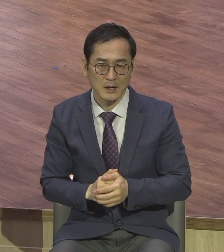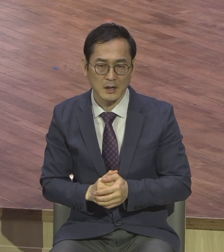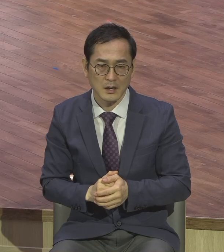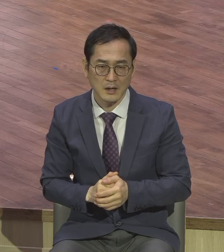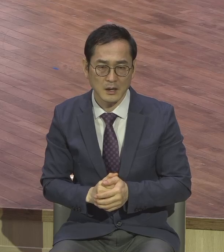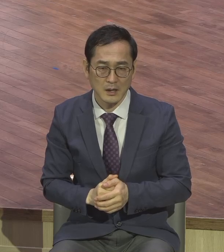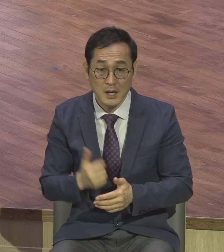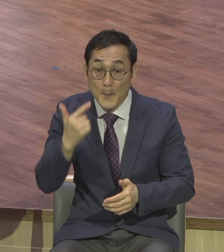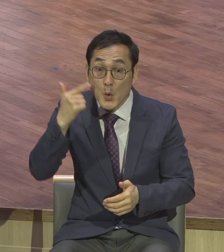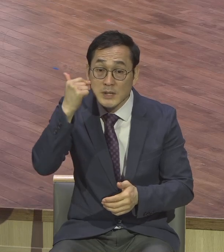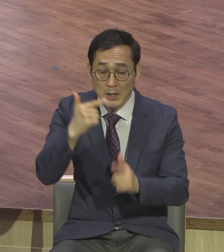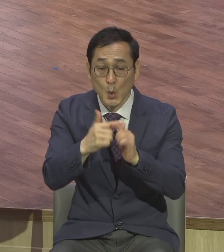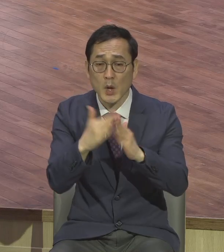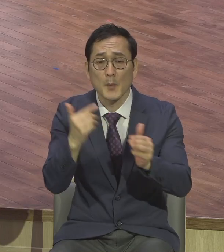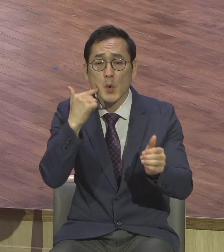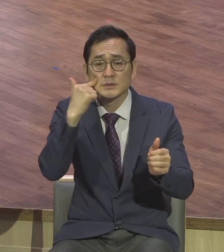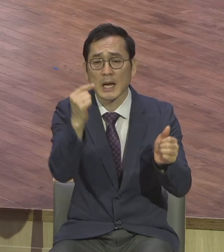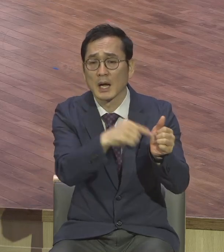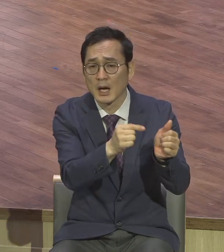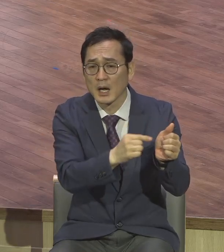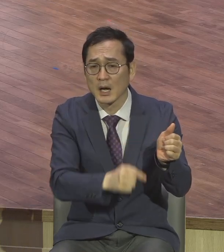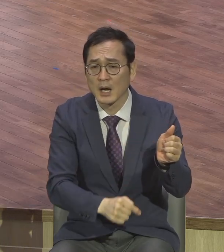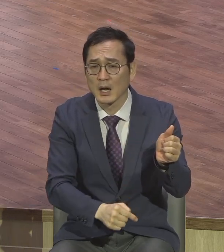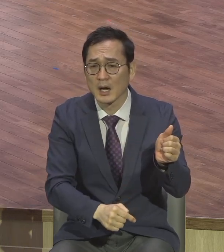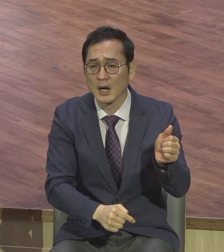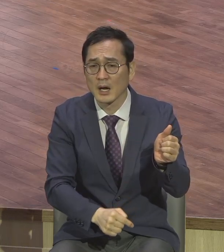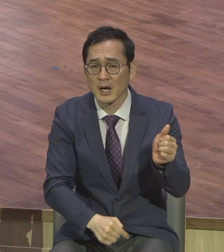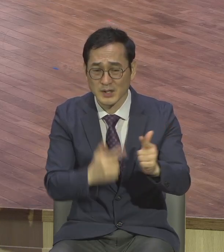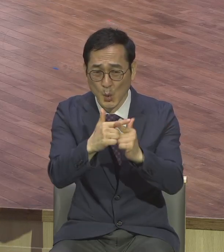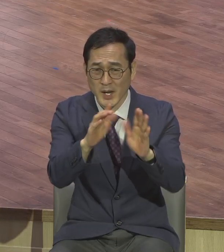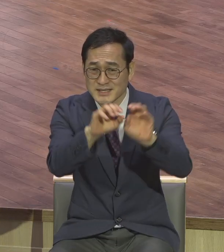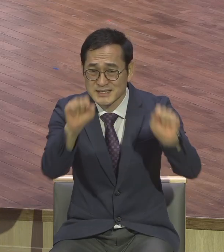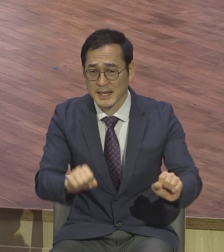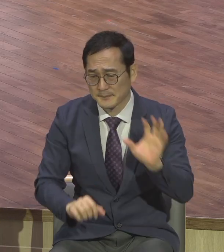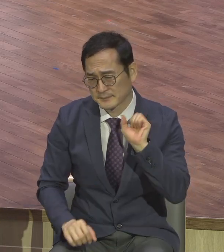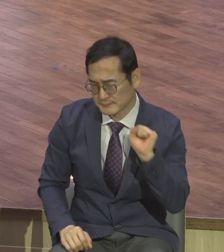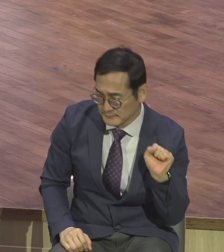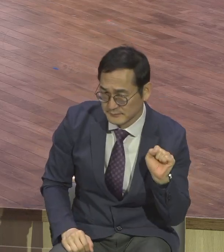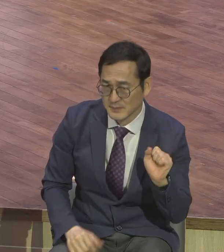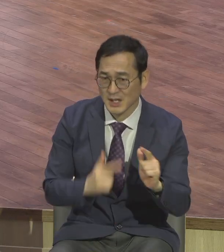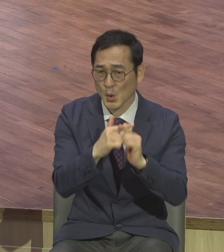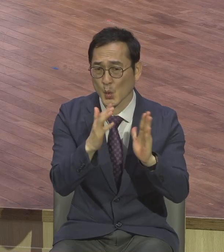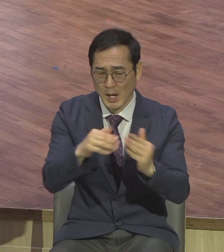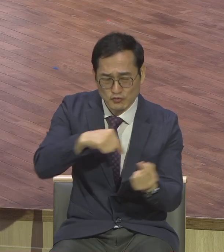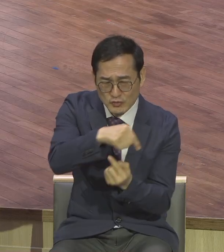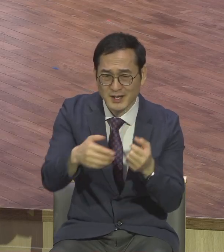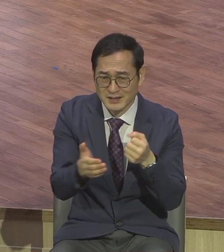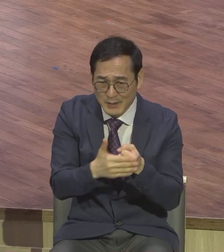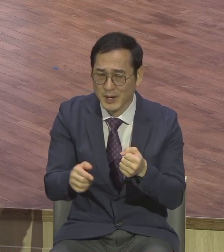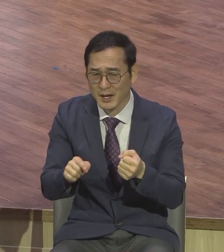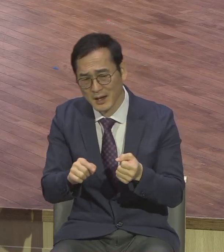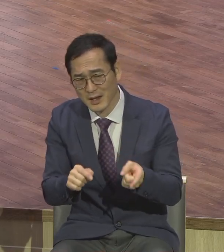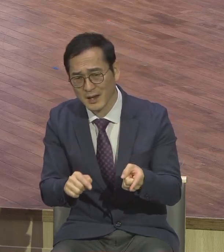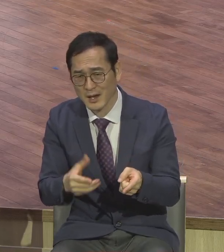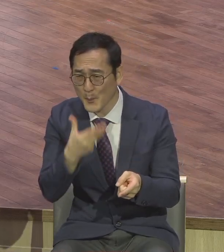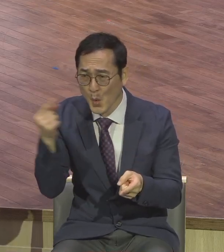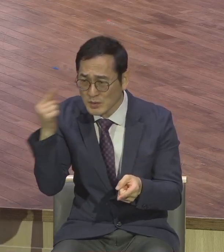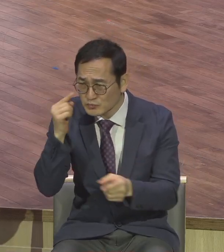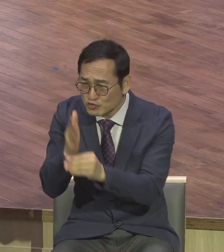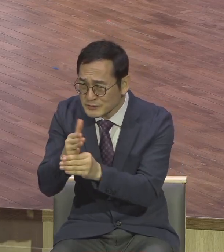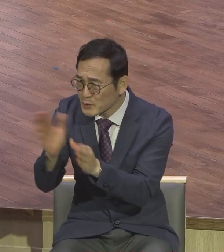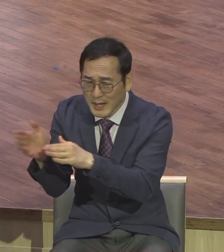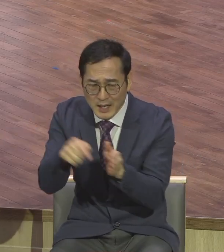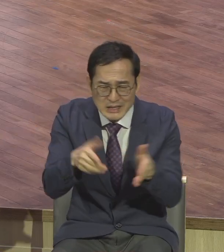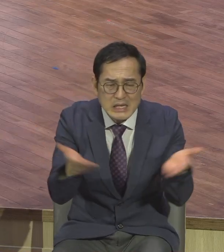복음을 몰라. 교회 이 부흥에 잡혀가지고 교회 시스템에 잡혀가지고 교회를 운영해야 되기 때문에 교회를 부흥시켜야 돼. 여기